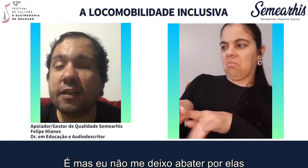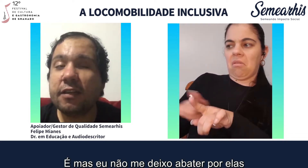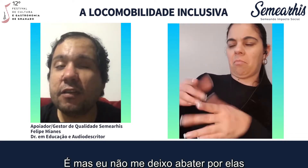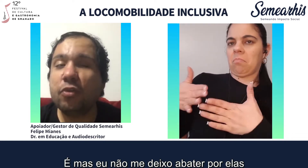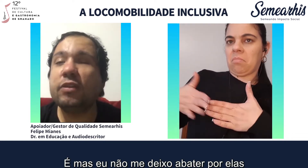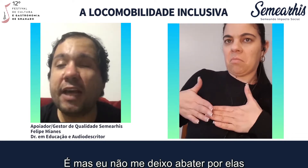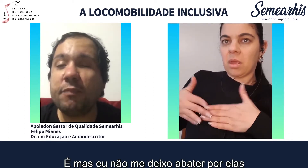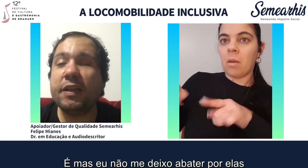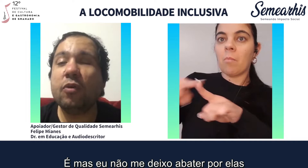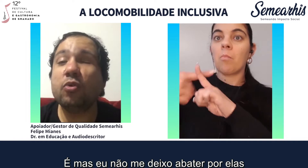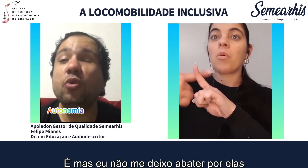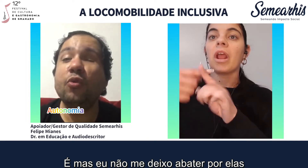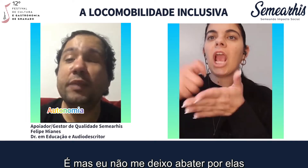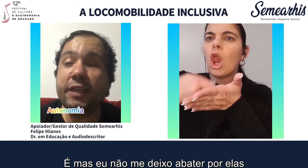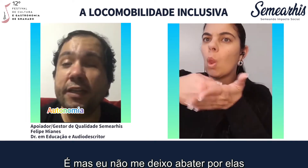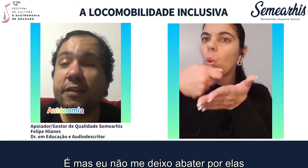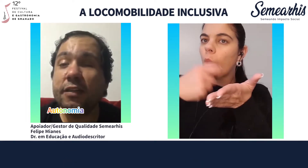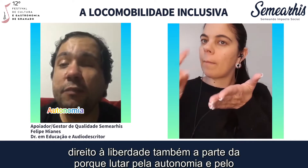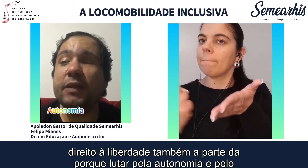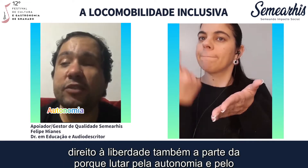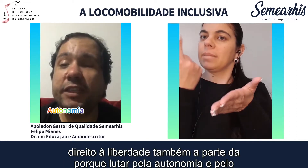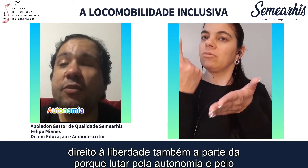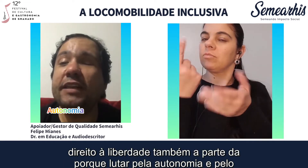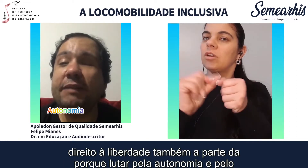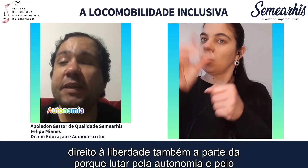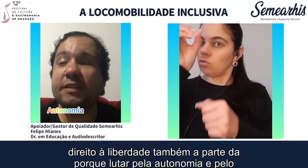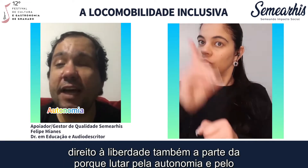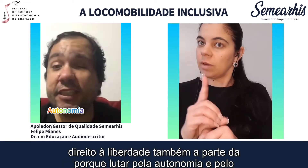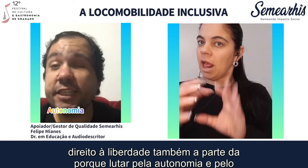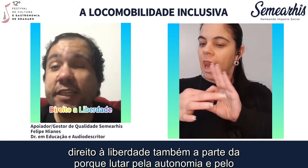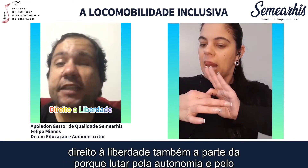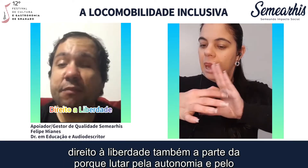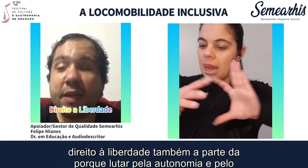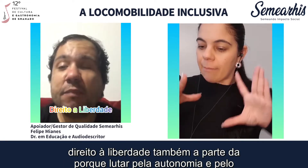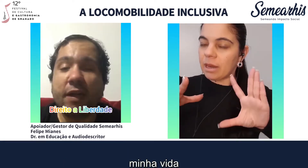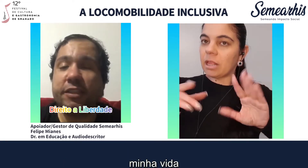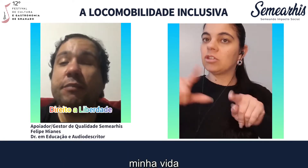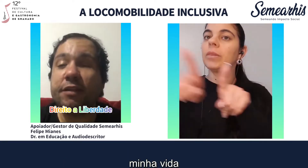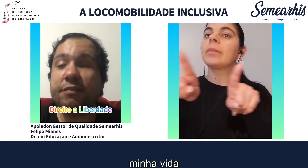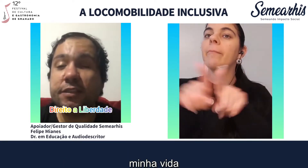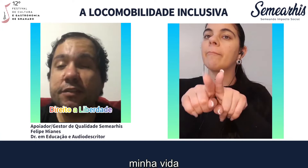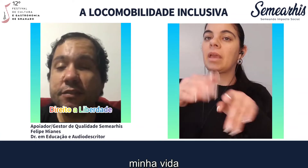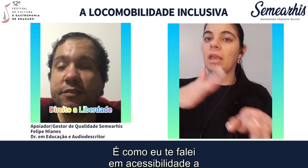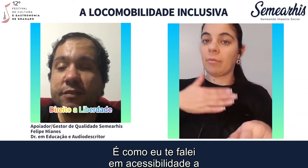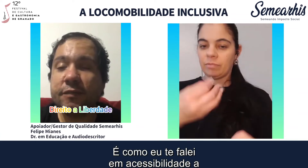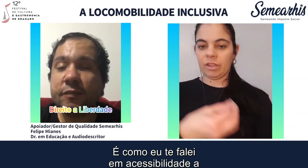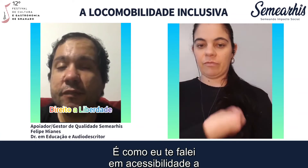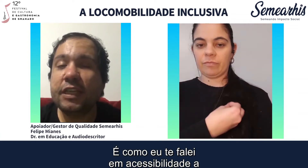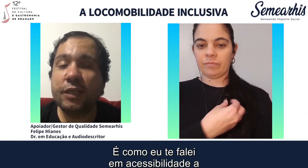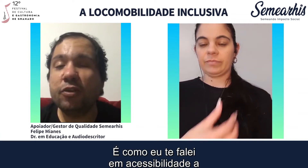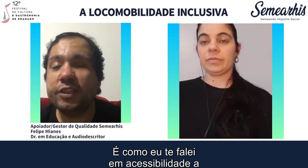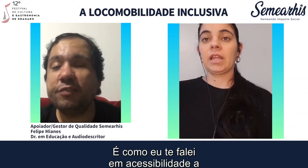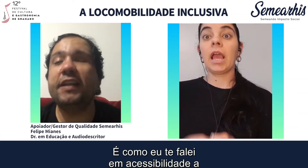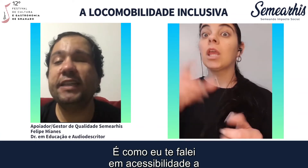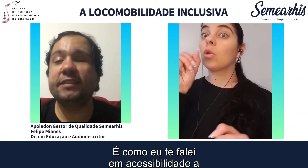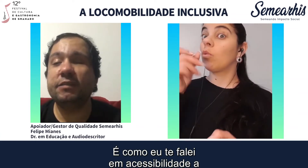porque lutar pela autonomia e pelo direito à liberdade também é parte da minha vida. E